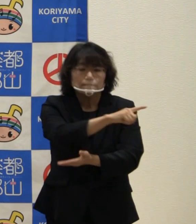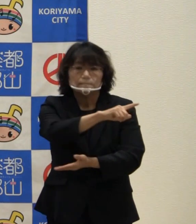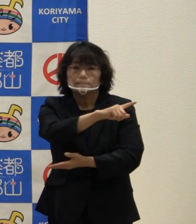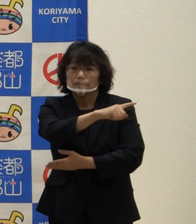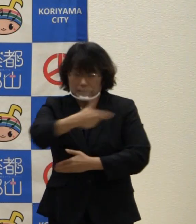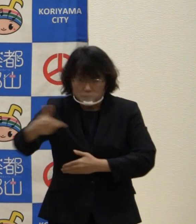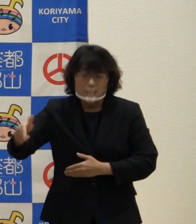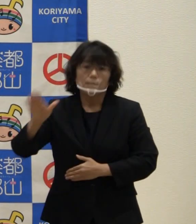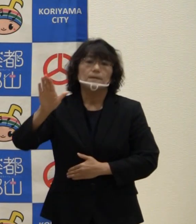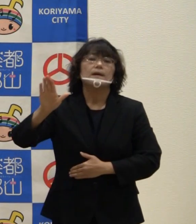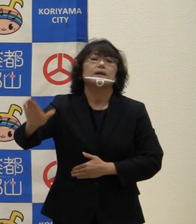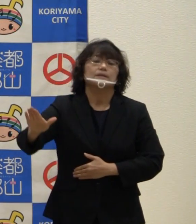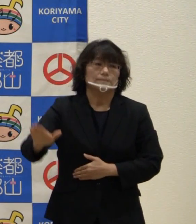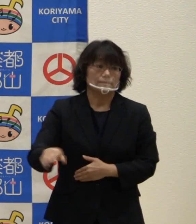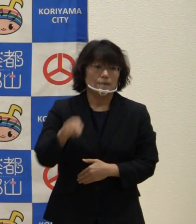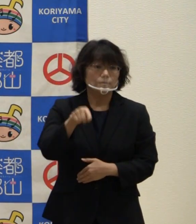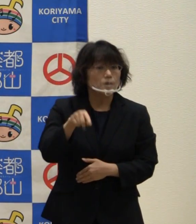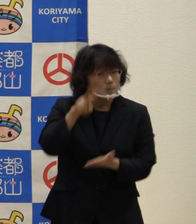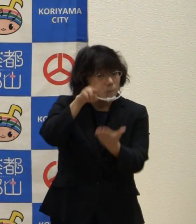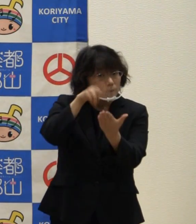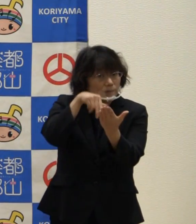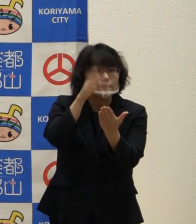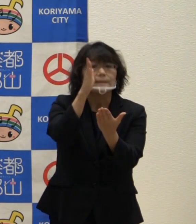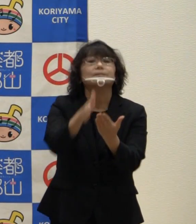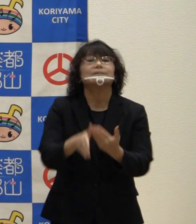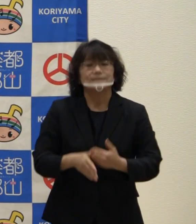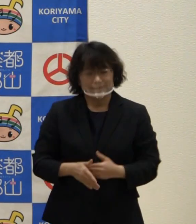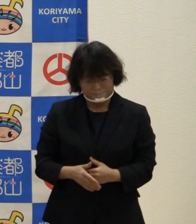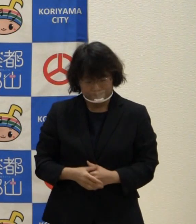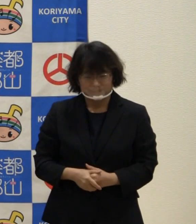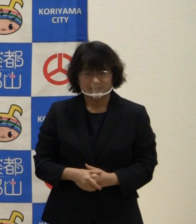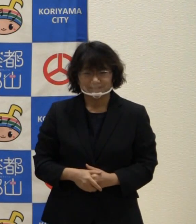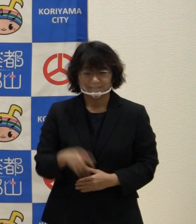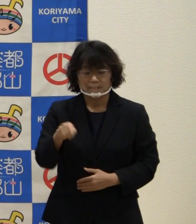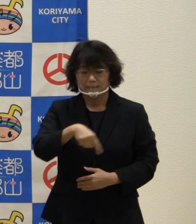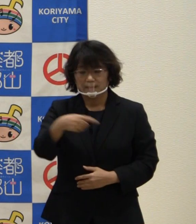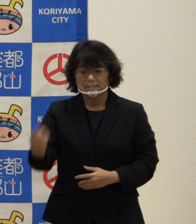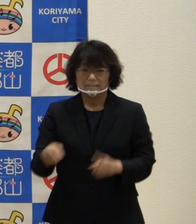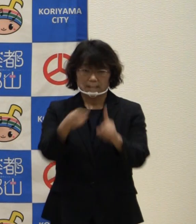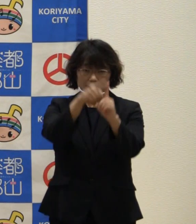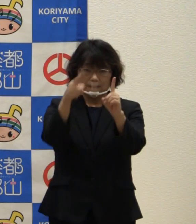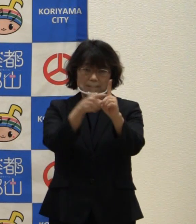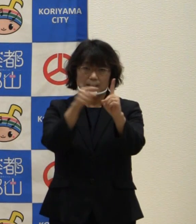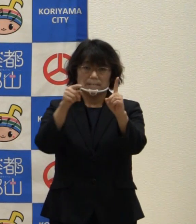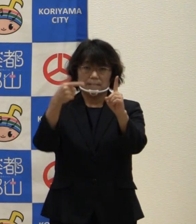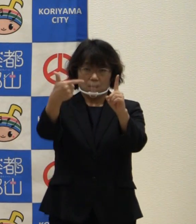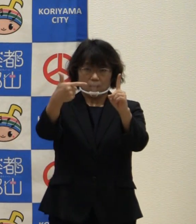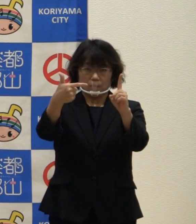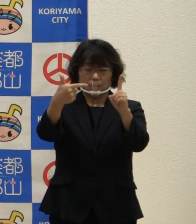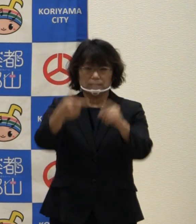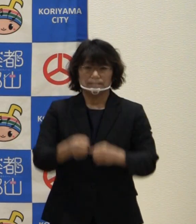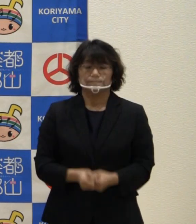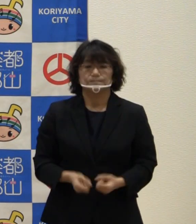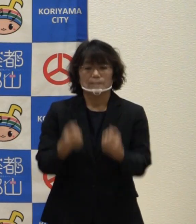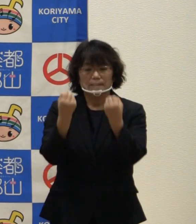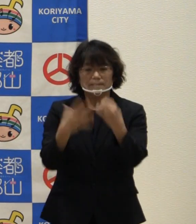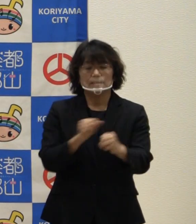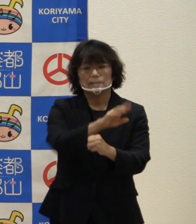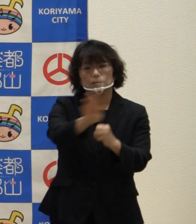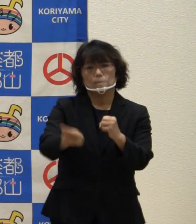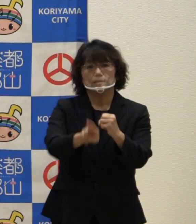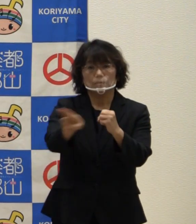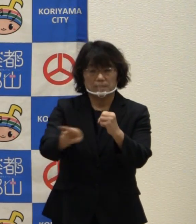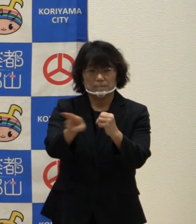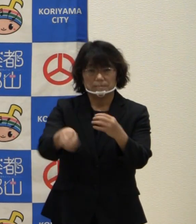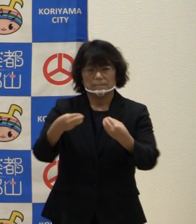れどもそれも見ていただければと存じます。次に6ページでございますが新型コロナウイルス感染症対策